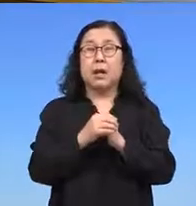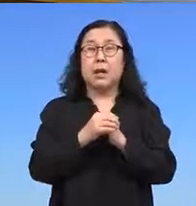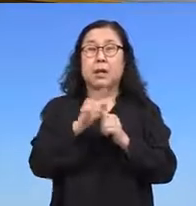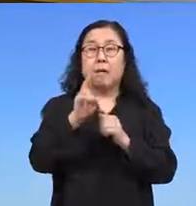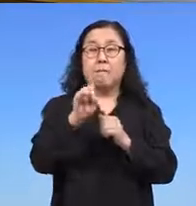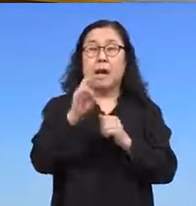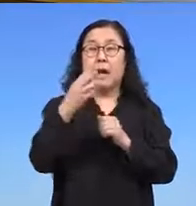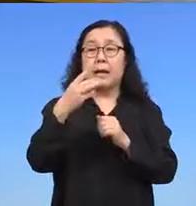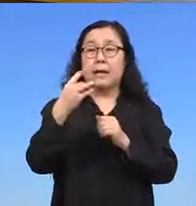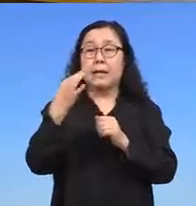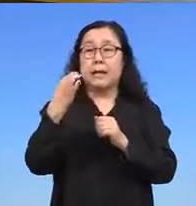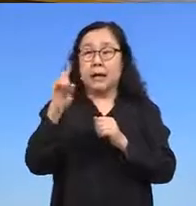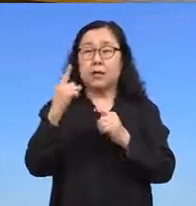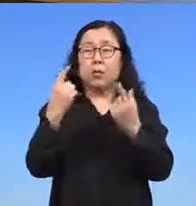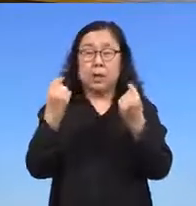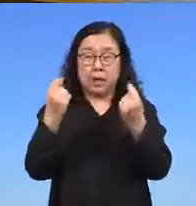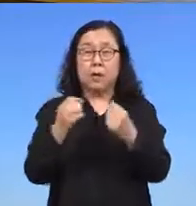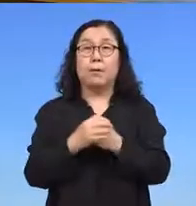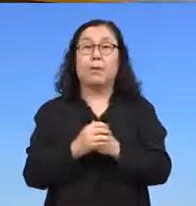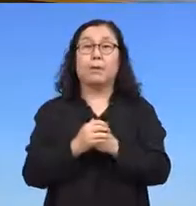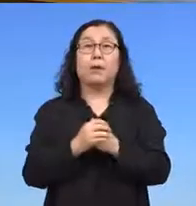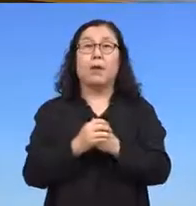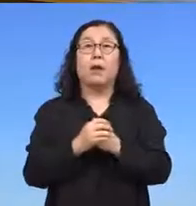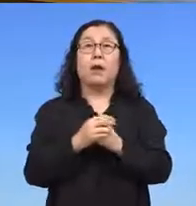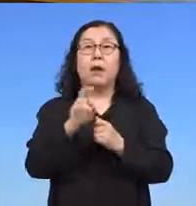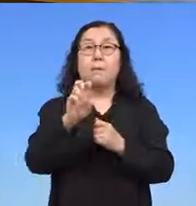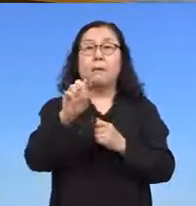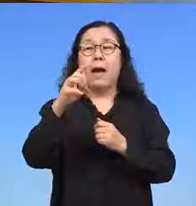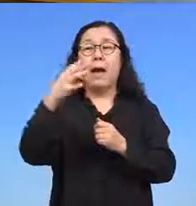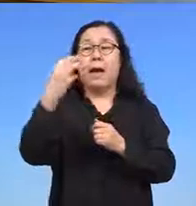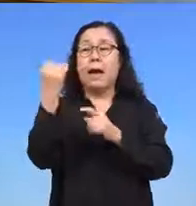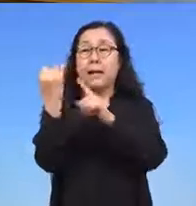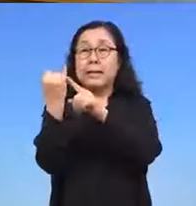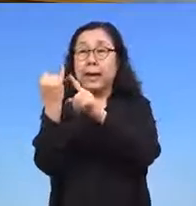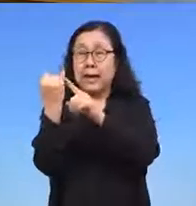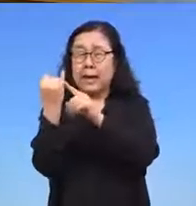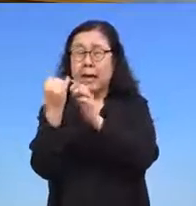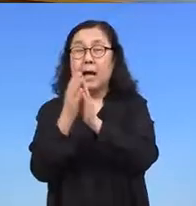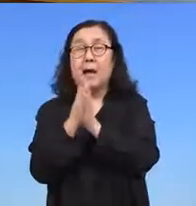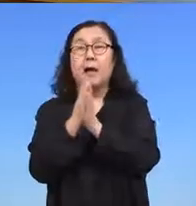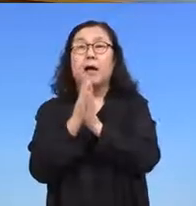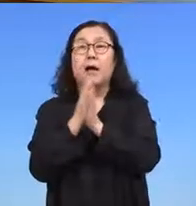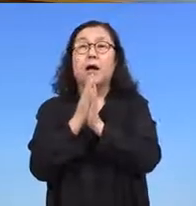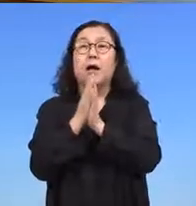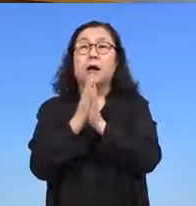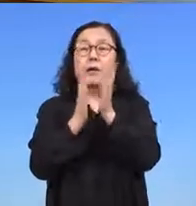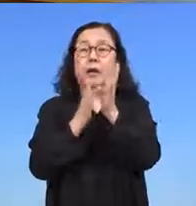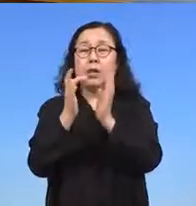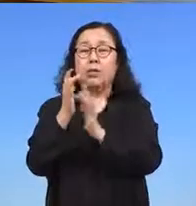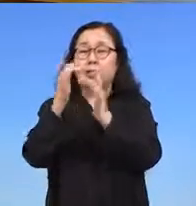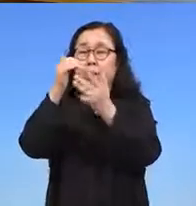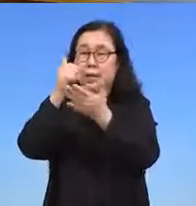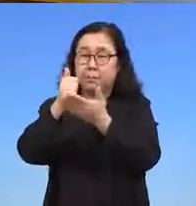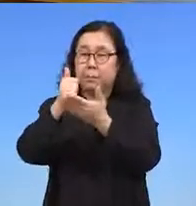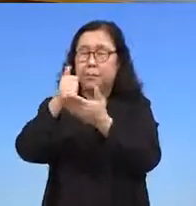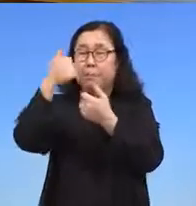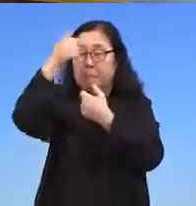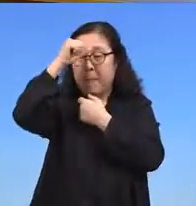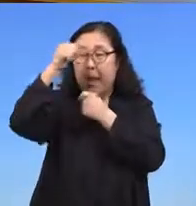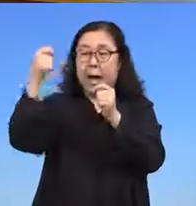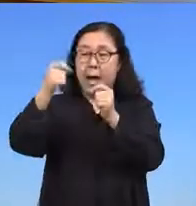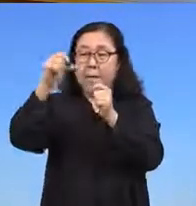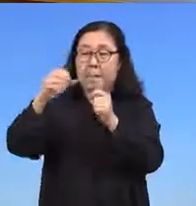그건 마리아도 마찬가지입니다. 32절, 마리아가 예수 계신 곳에 가서 배엎고 그 발 앞에